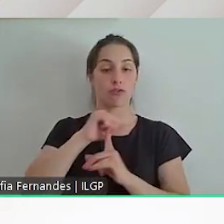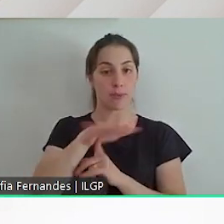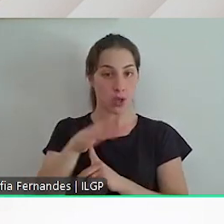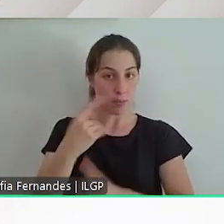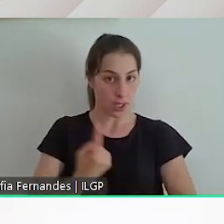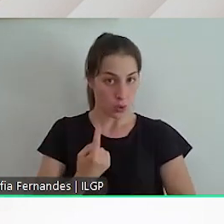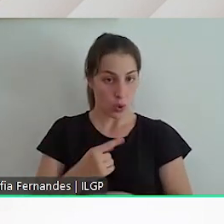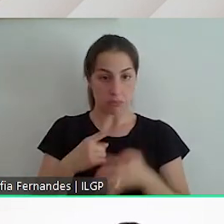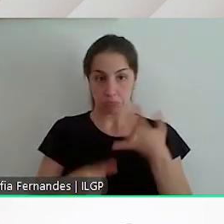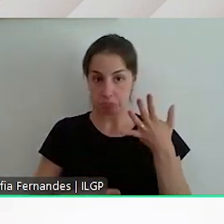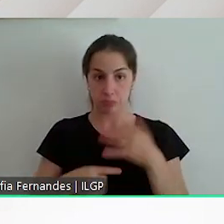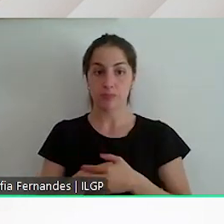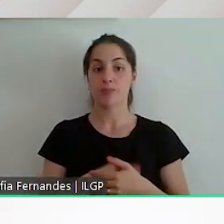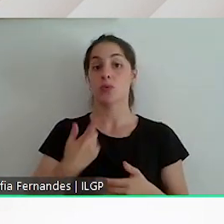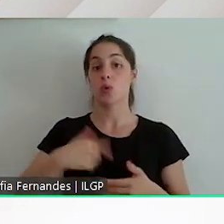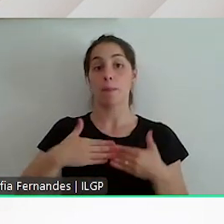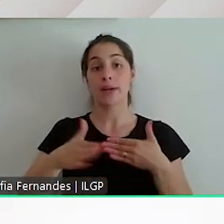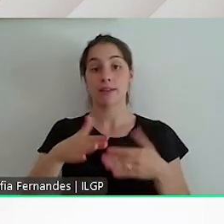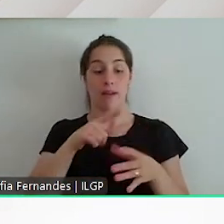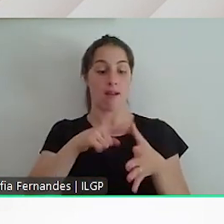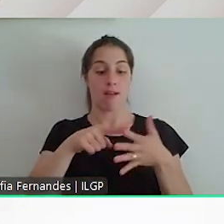E, portanto, nós, a partir destas áreas